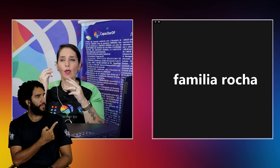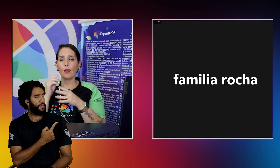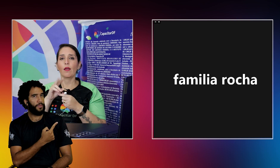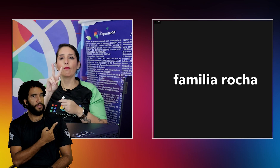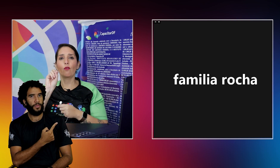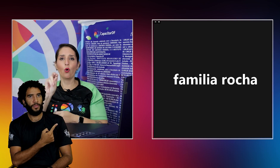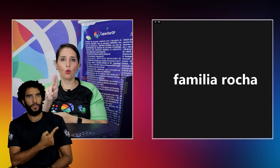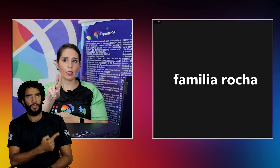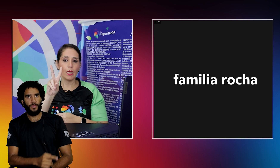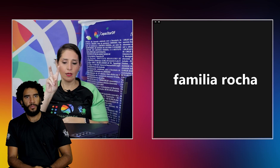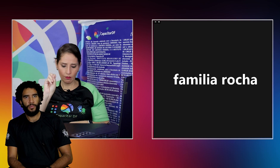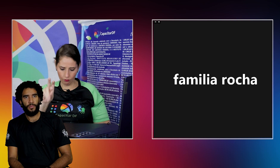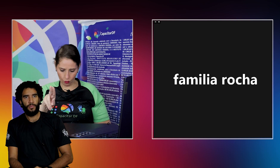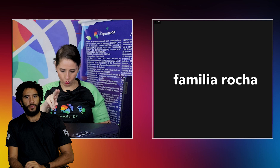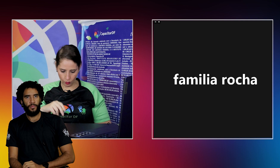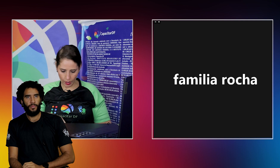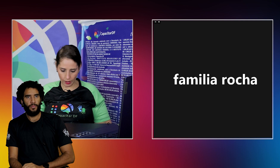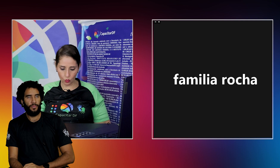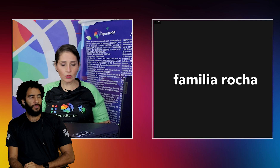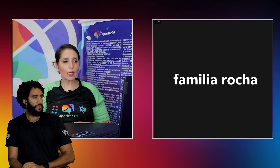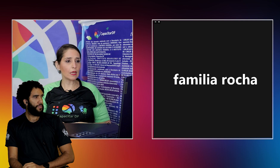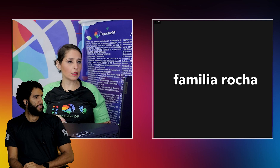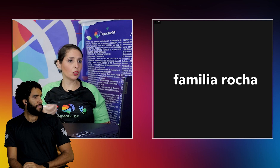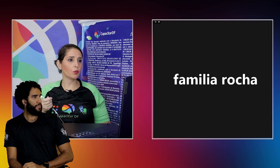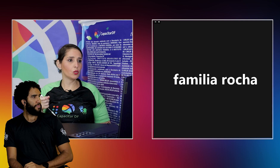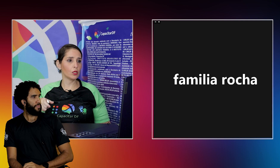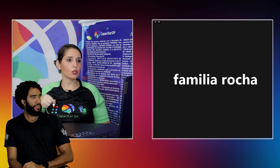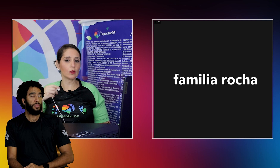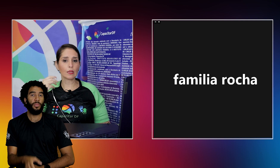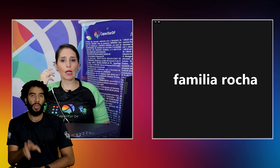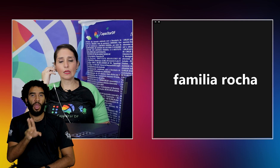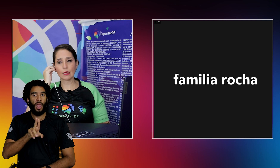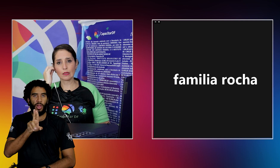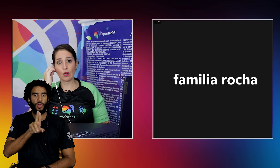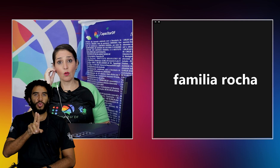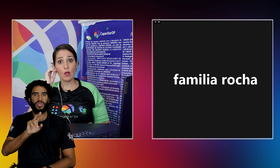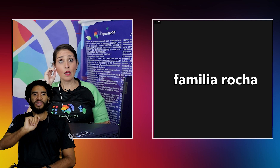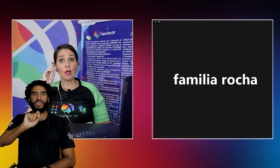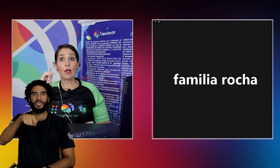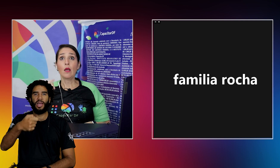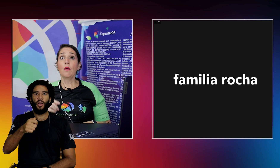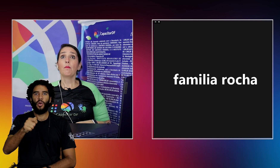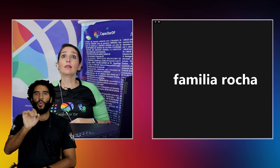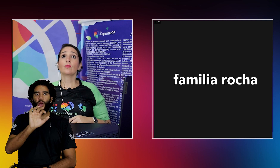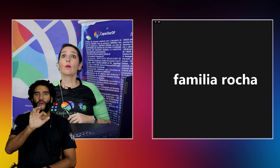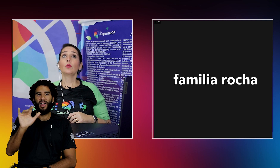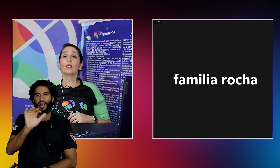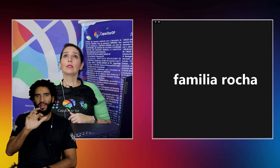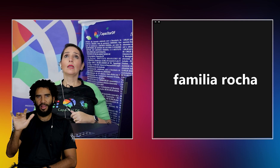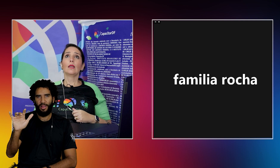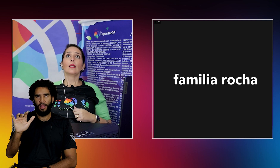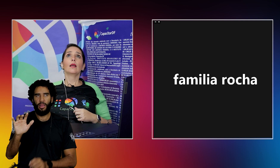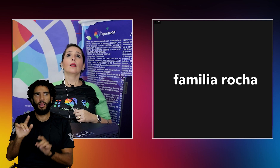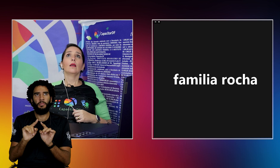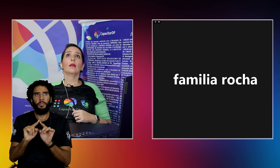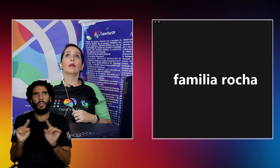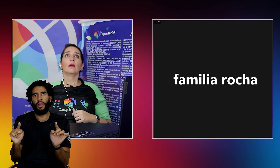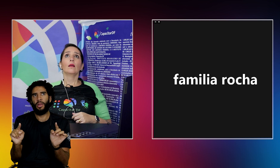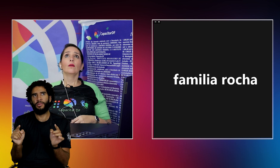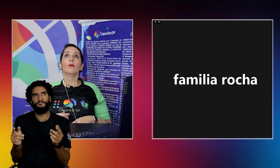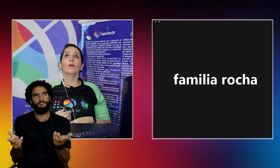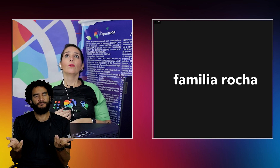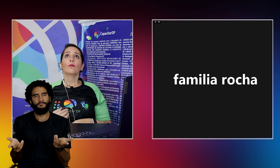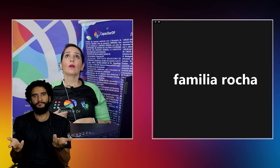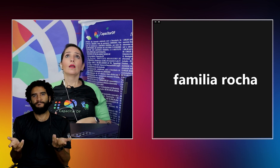voo, voo, né? Voo. Ele usa esse tipo de sinalização. Mas isso é muito assim,